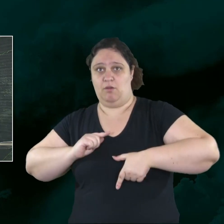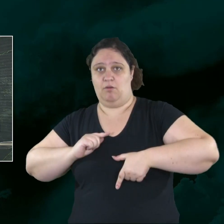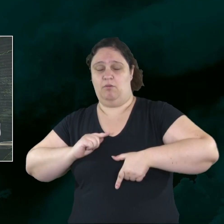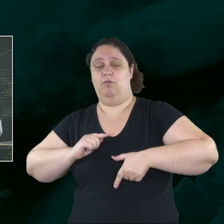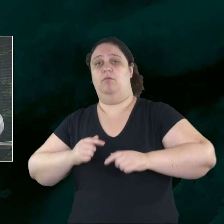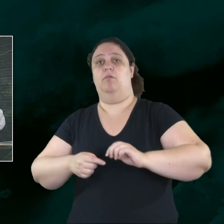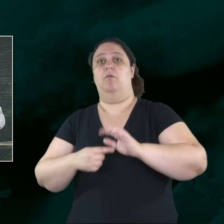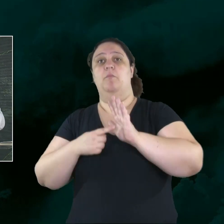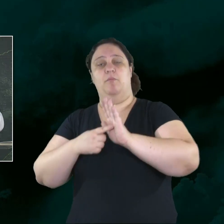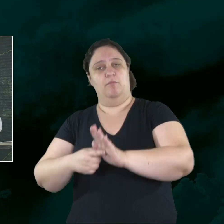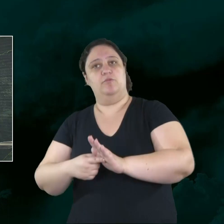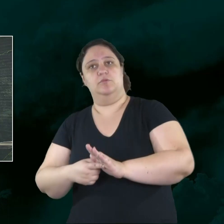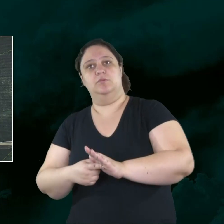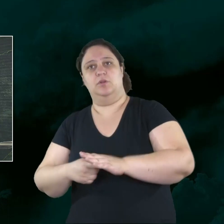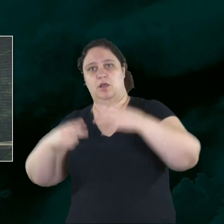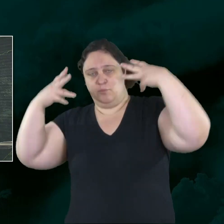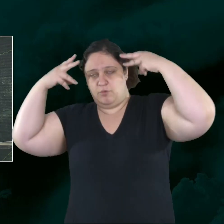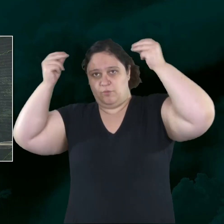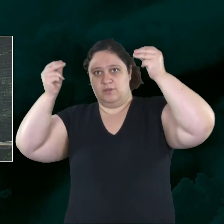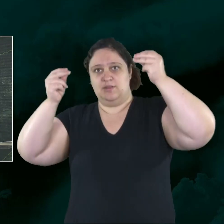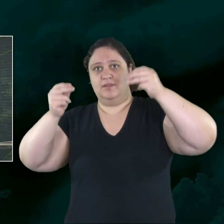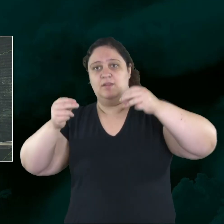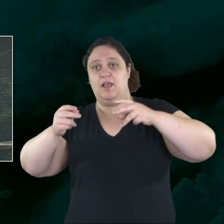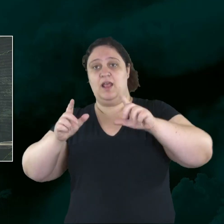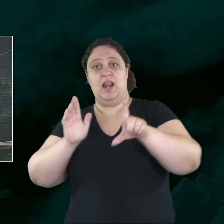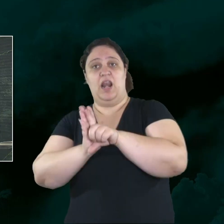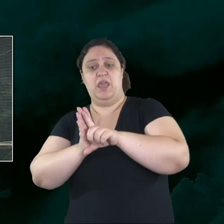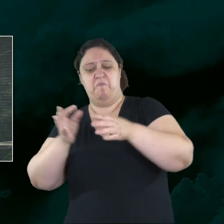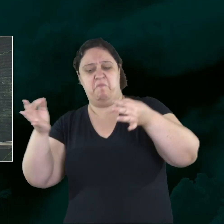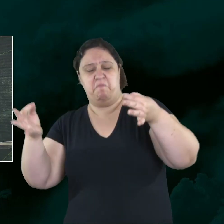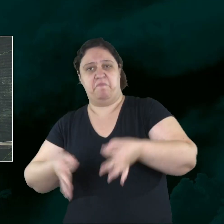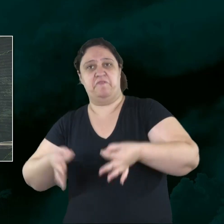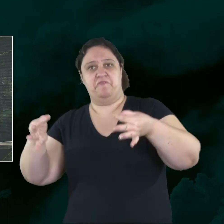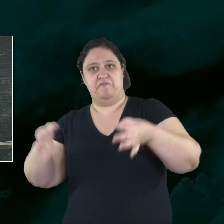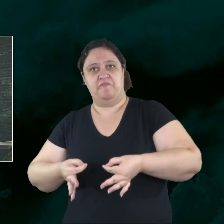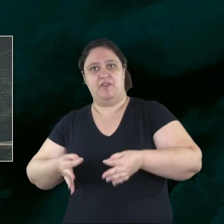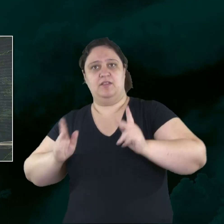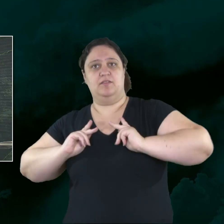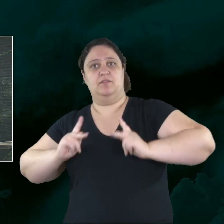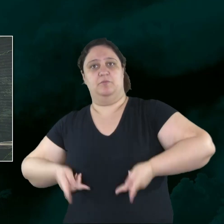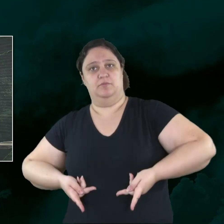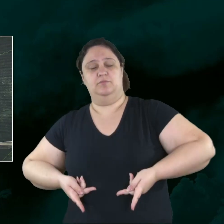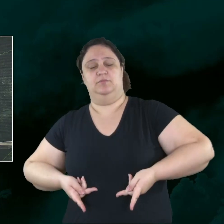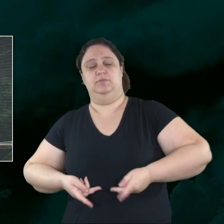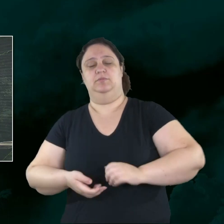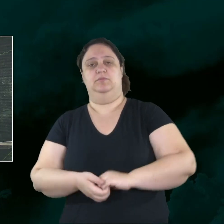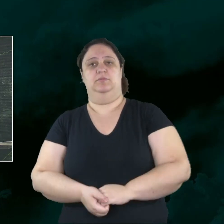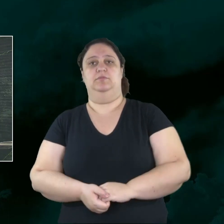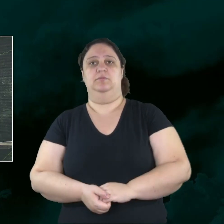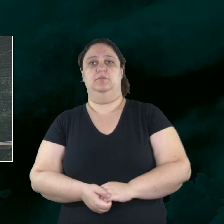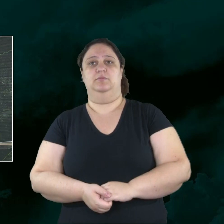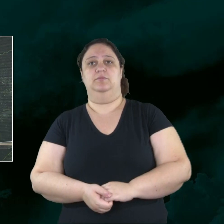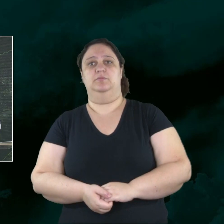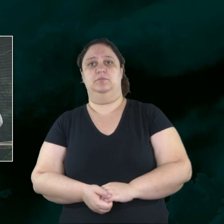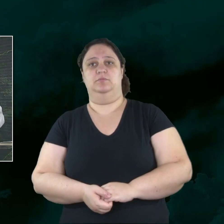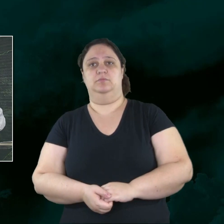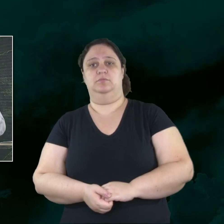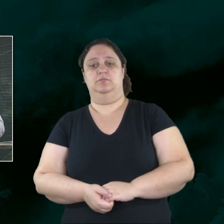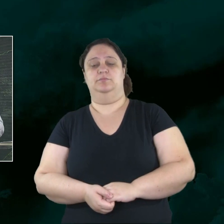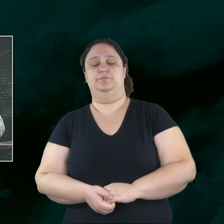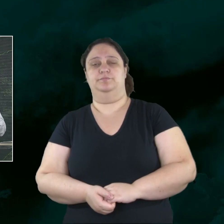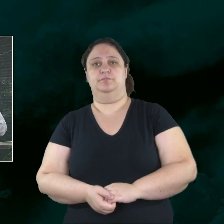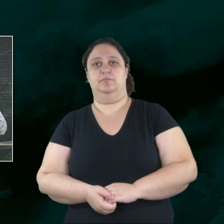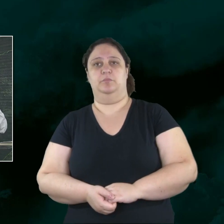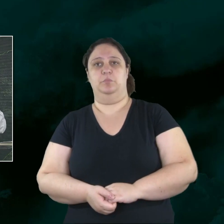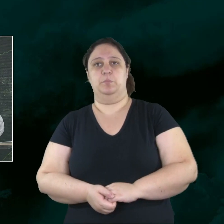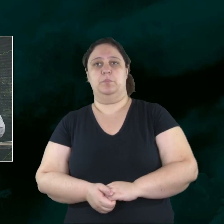Moisés, irmãos, é a lei mais perfeita com relação à constituição humana, da legislação humana. Portanto,